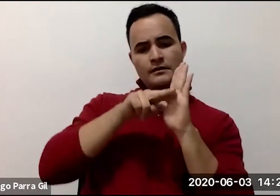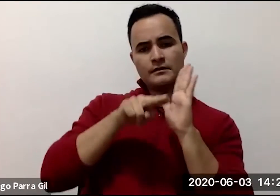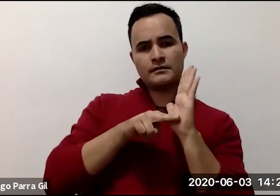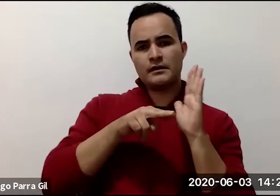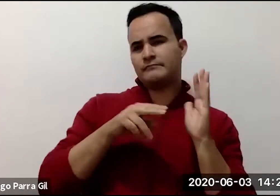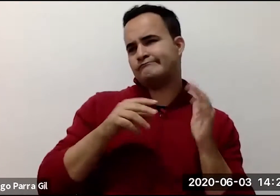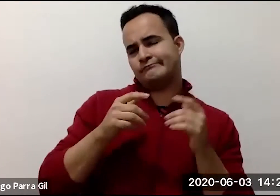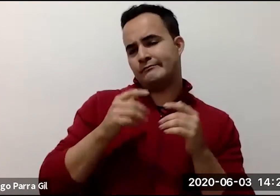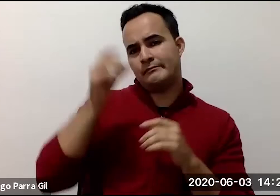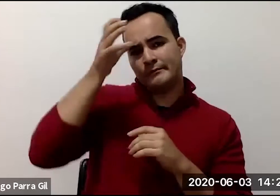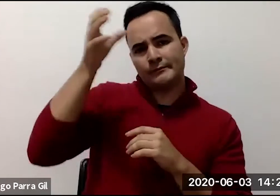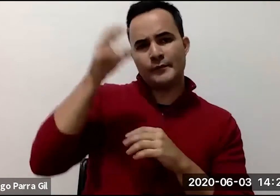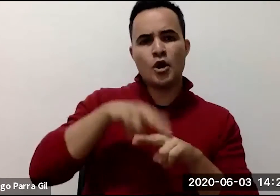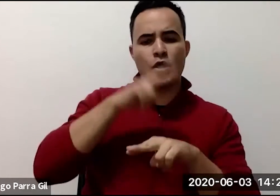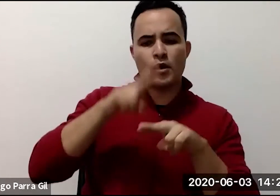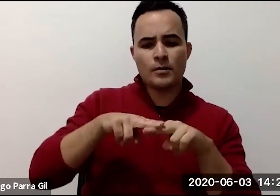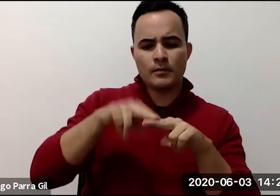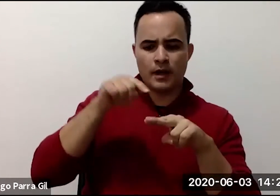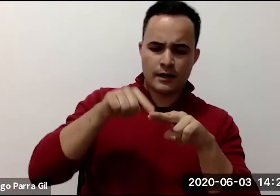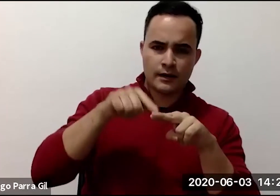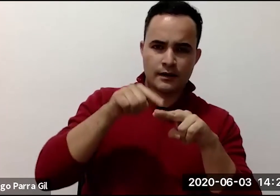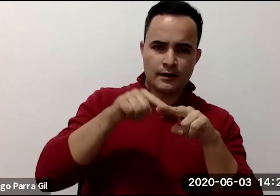ciertos cánones